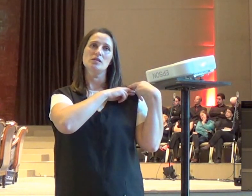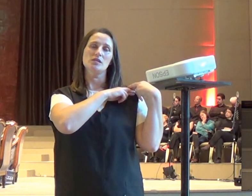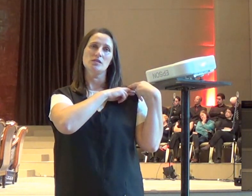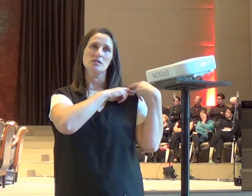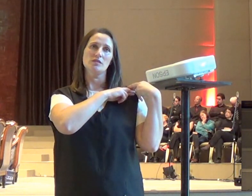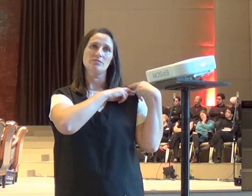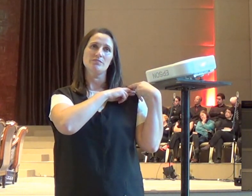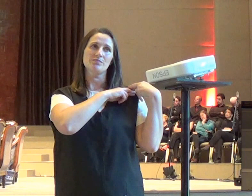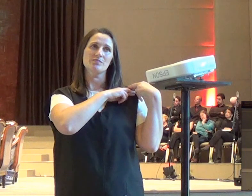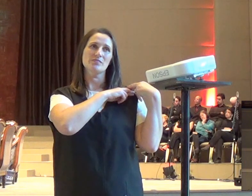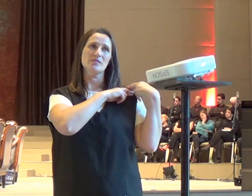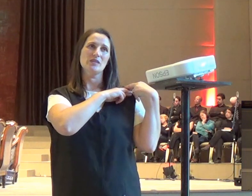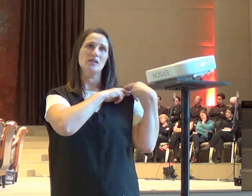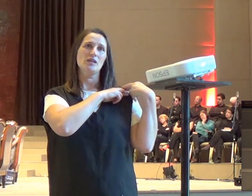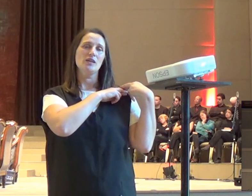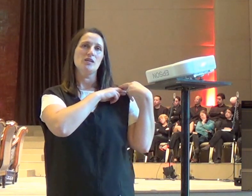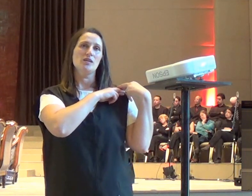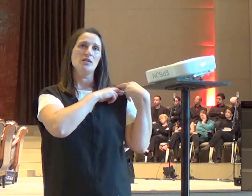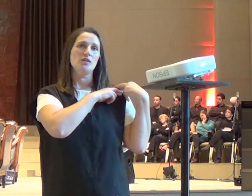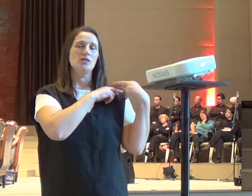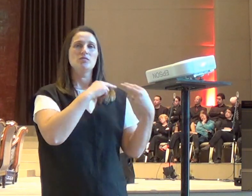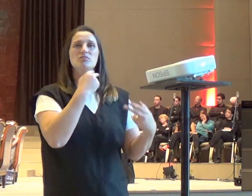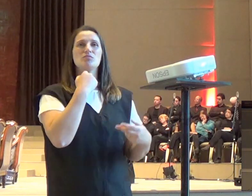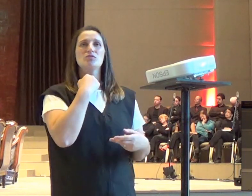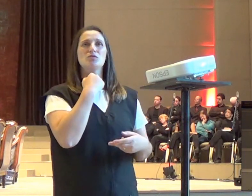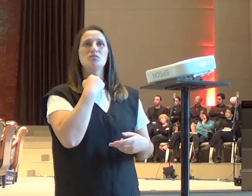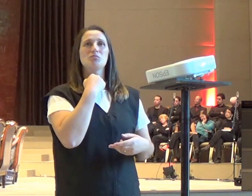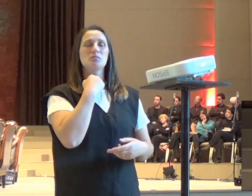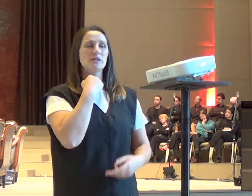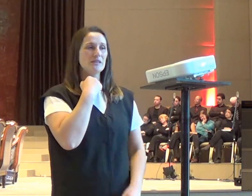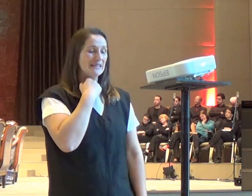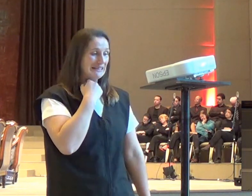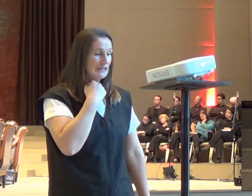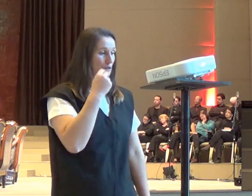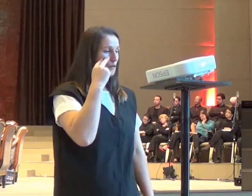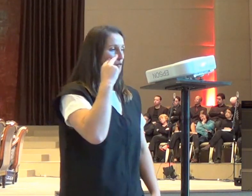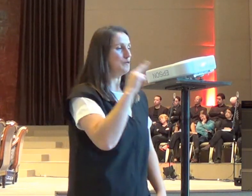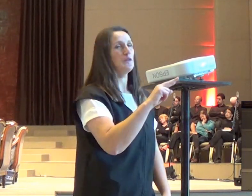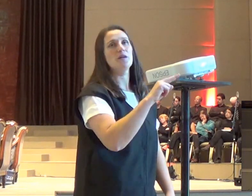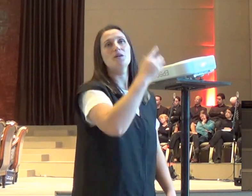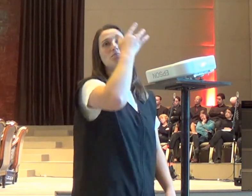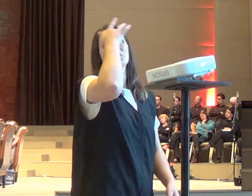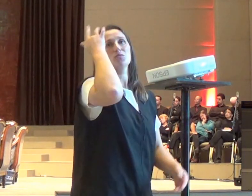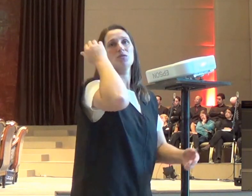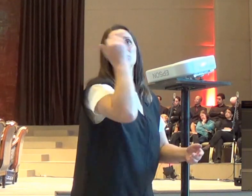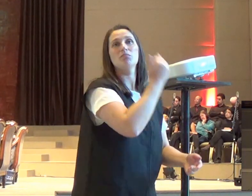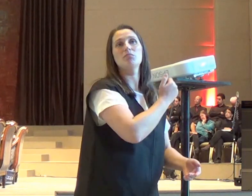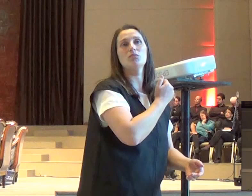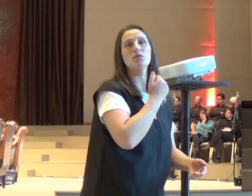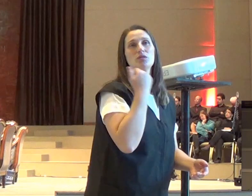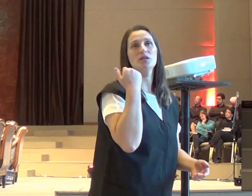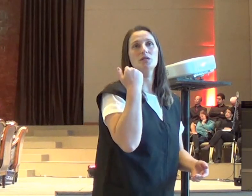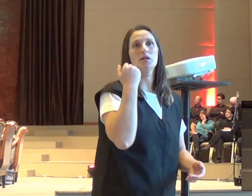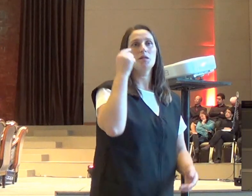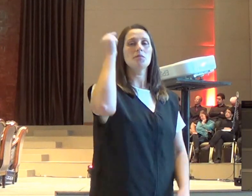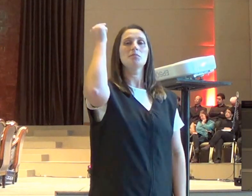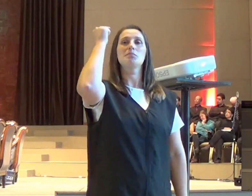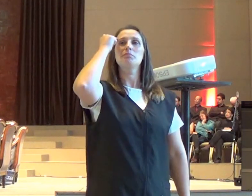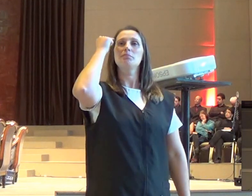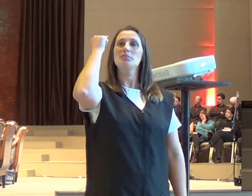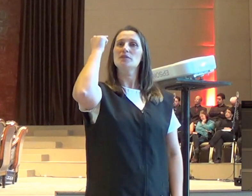chegar nos extremos da vida para a gente repensar os processos que a gente tem usado